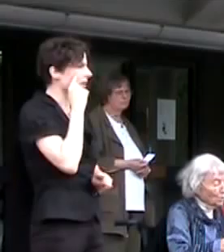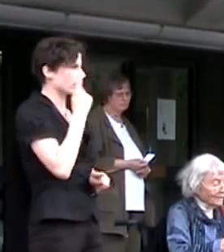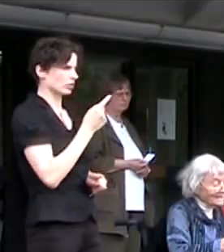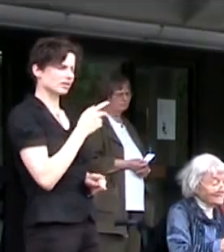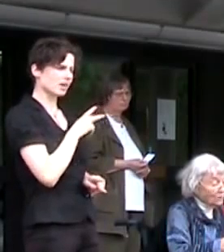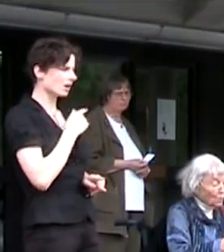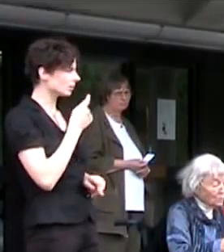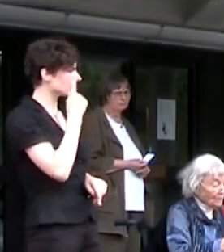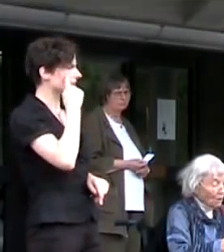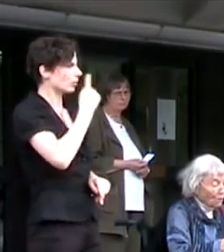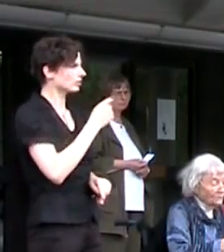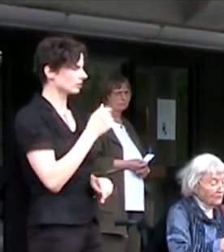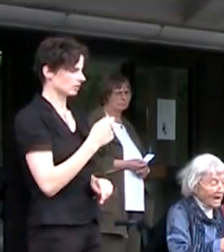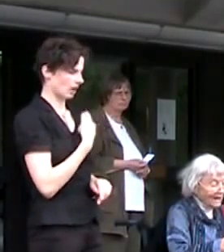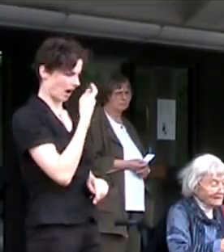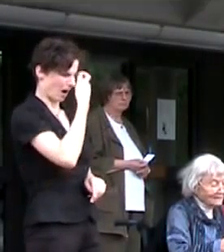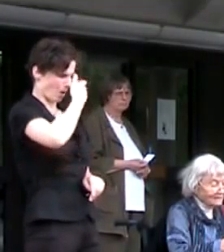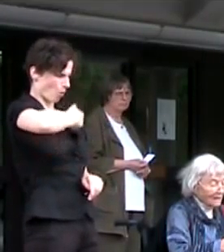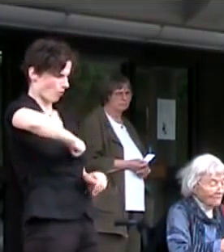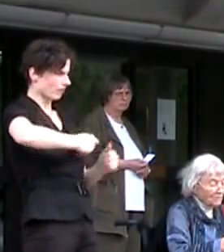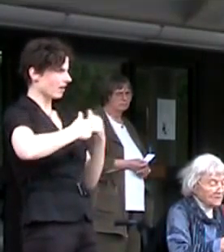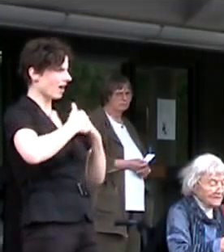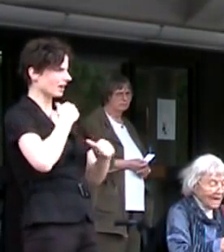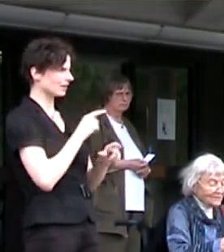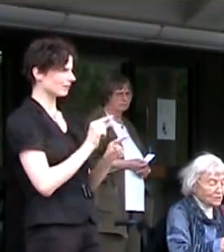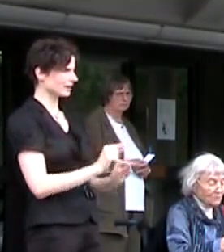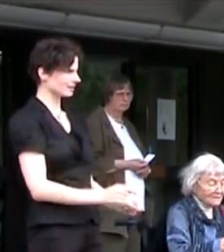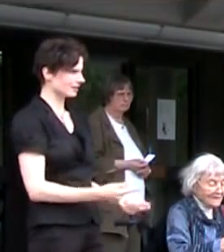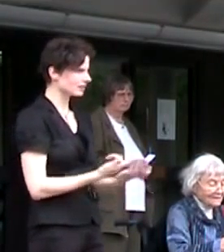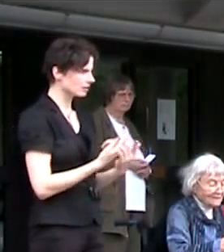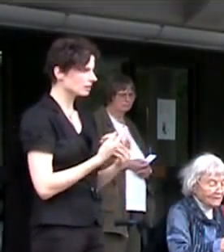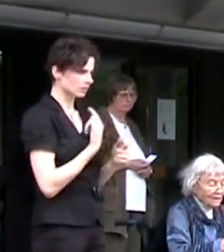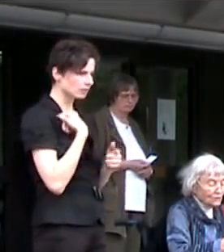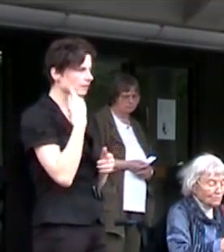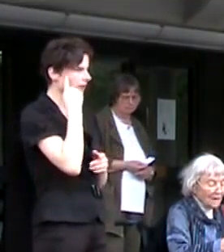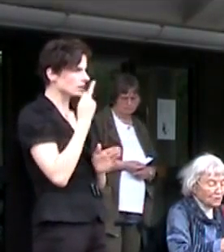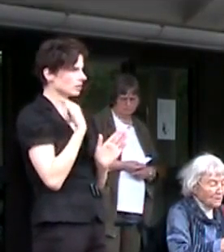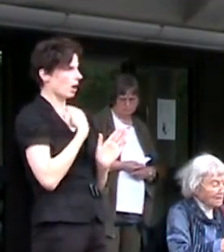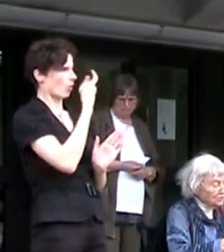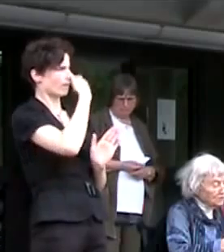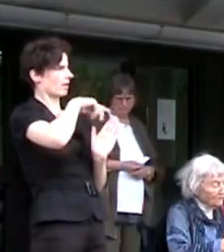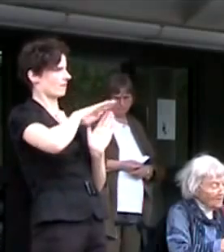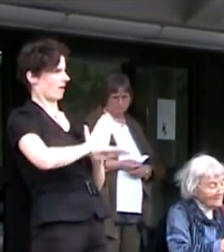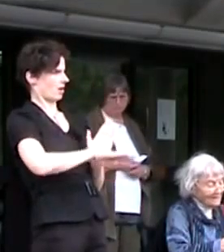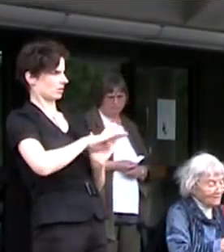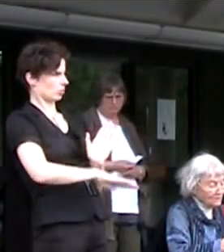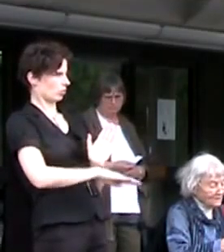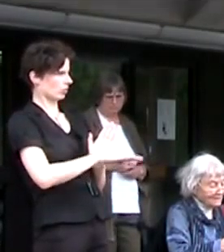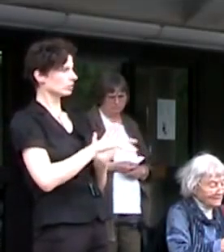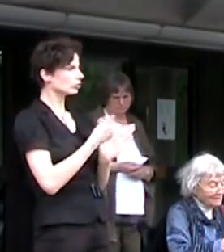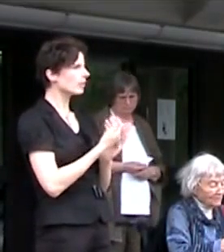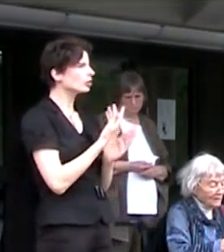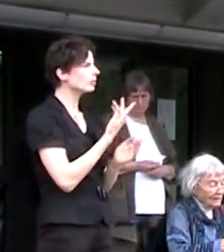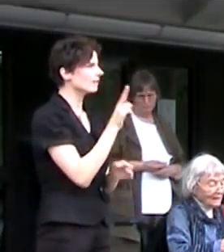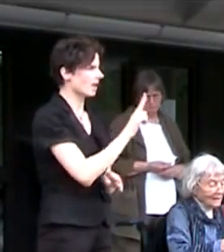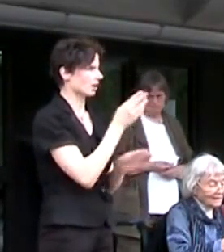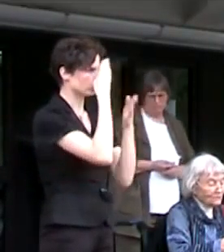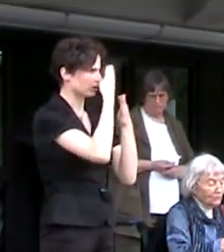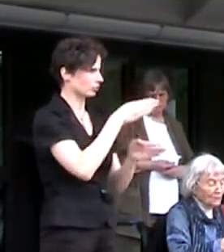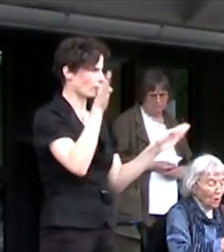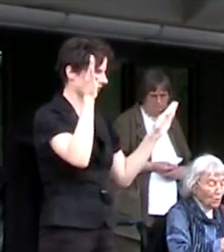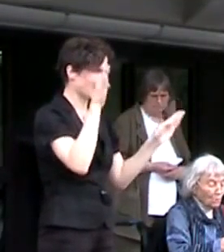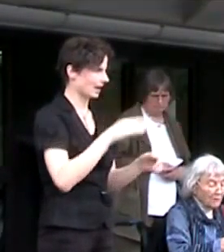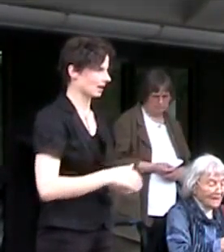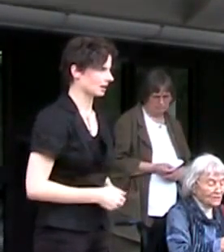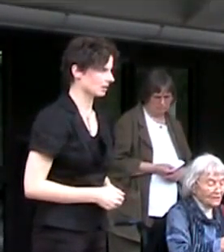Deutschland so rechtlos und verachtet wie psychiatrische Patienten, zum Beispiel als Schizophren diagnostizierte. Erst